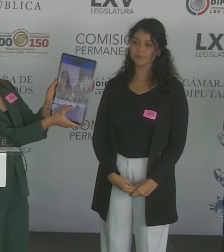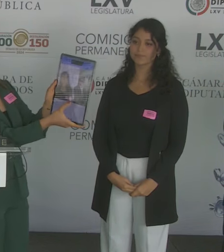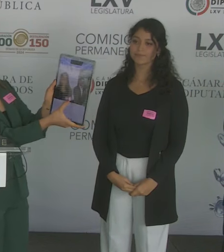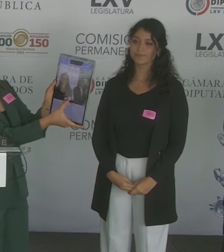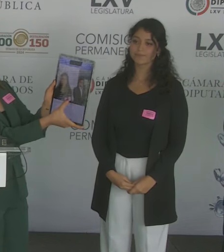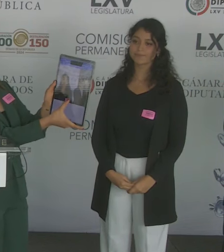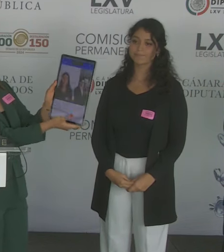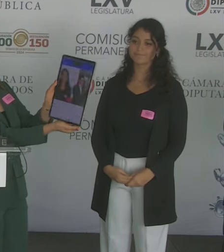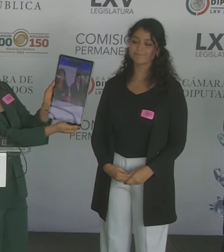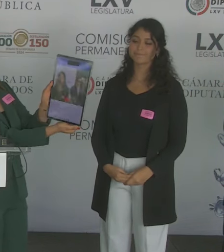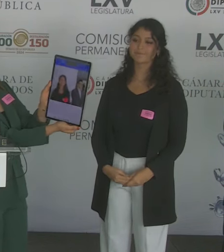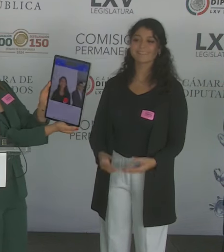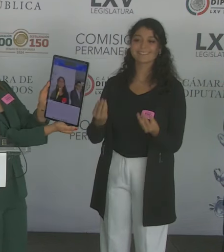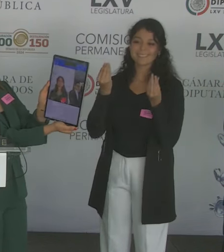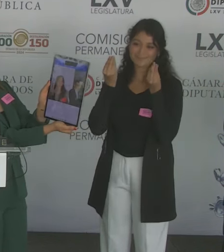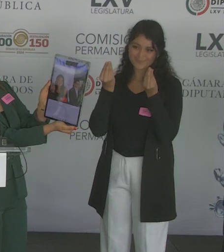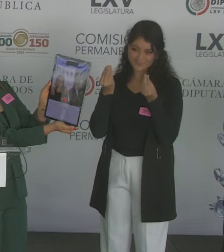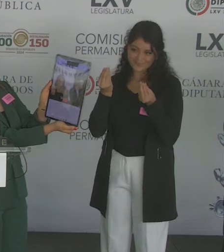La